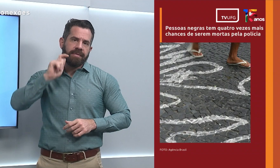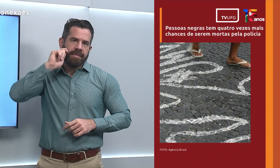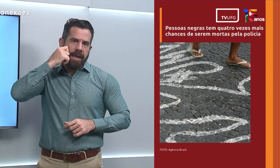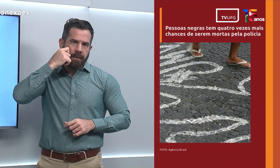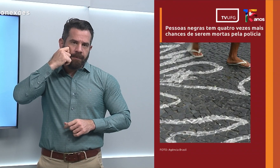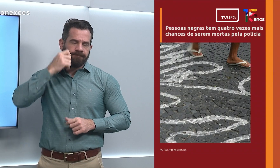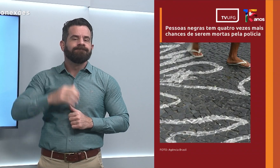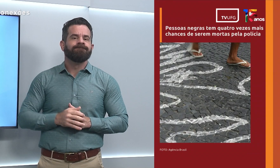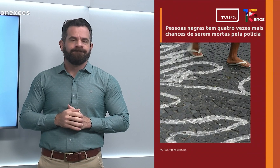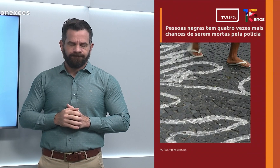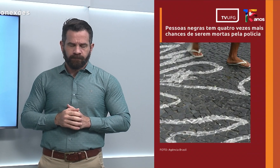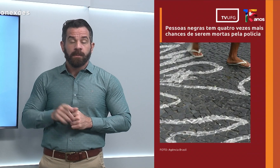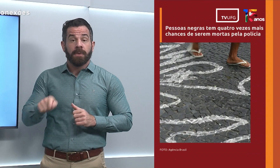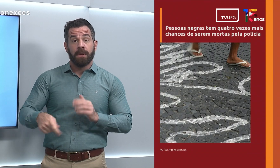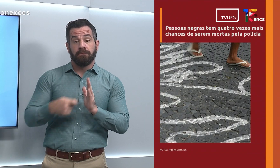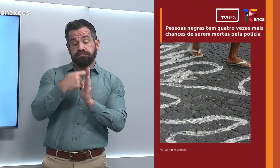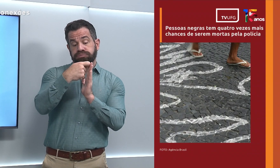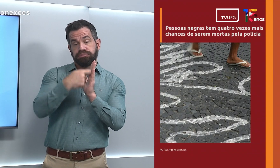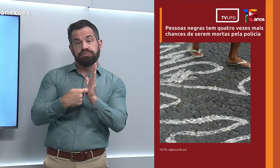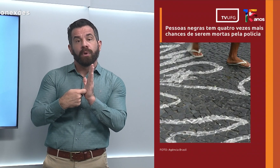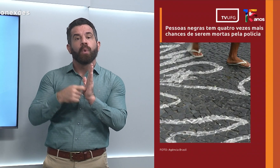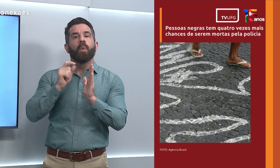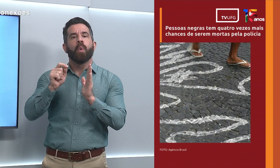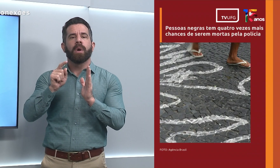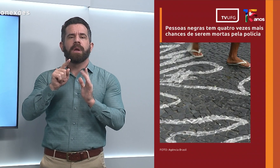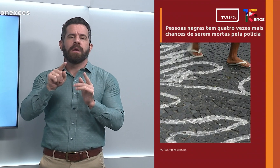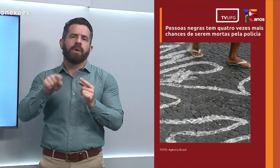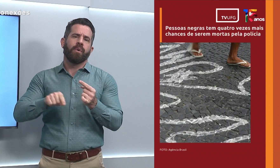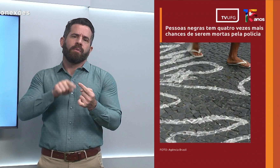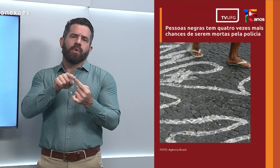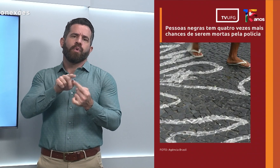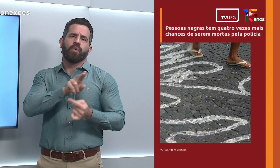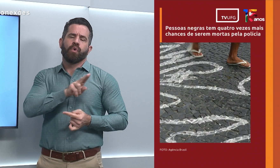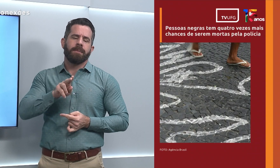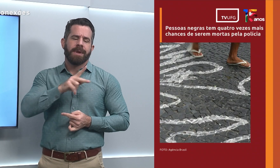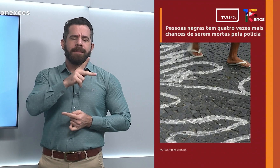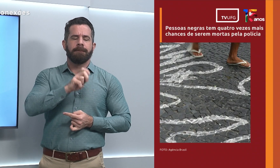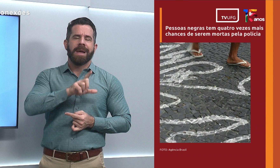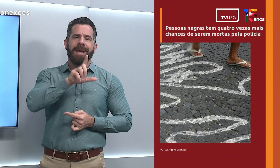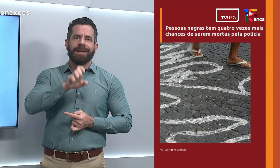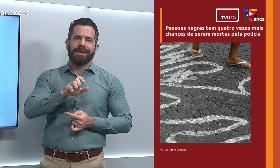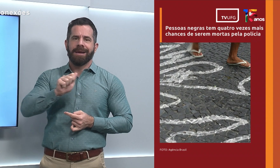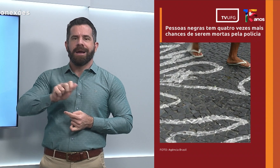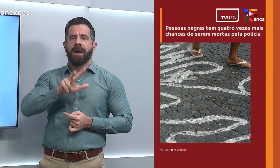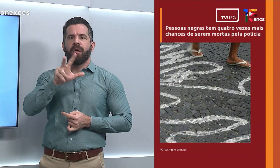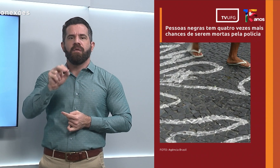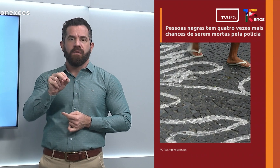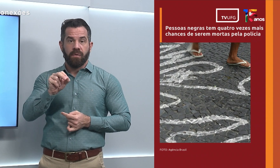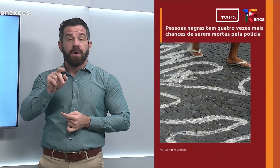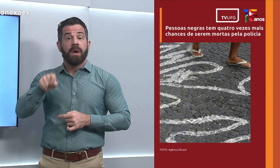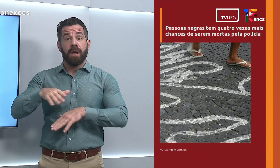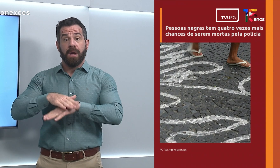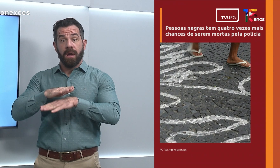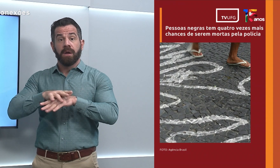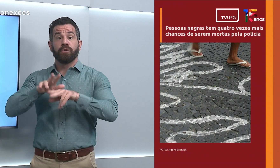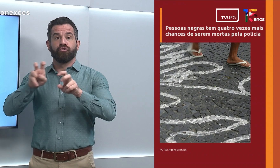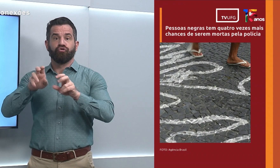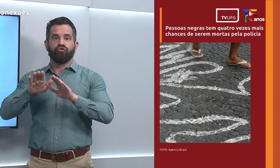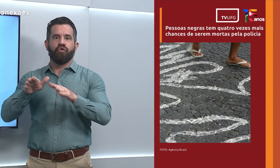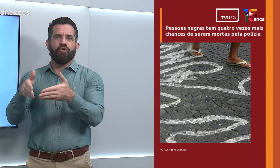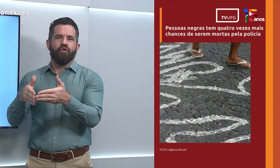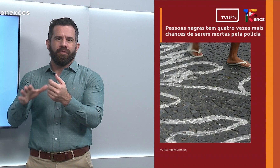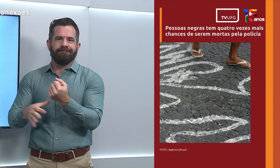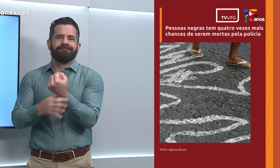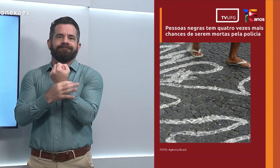fazem parte do boletim Pele-Alvo, que foi divulgado hoje pela Rede de Observatórios da Segurança sobre